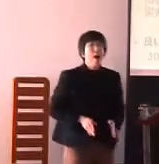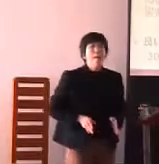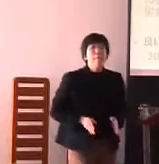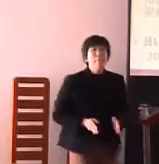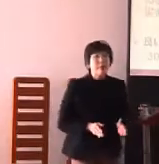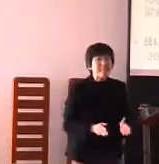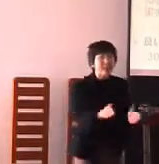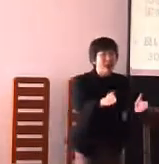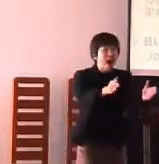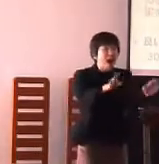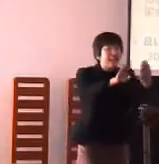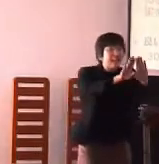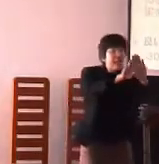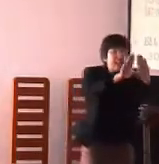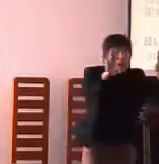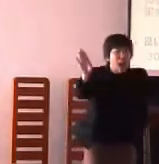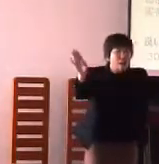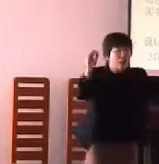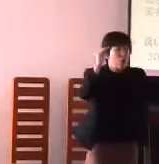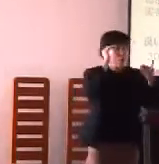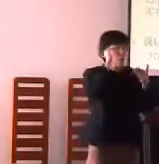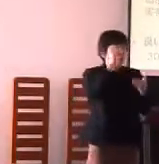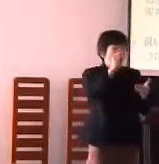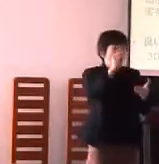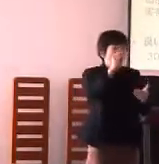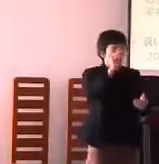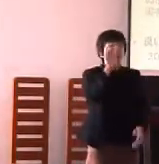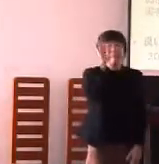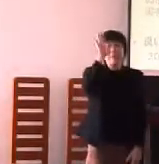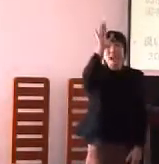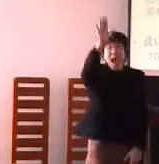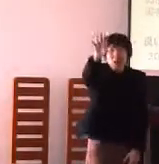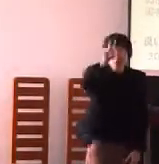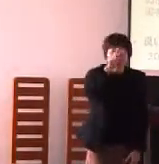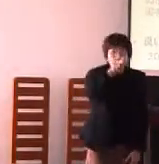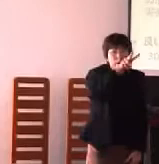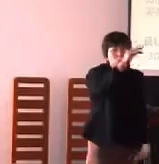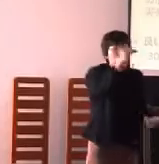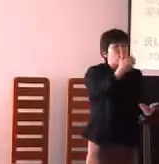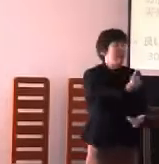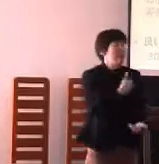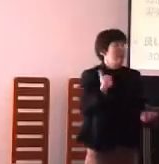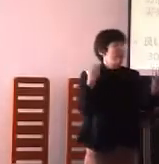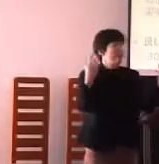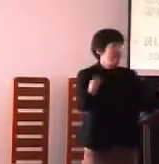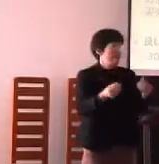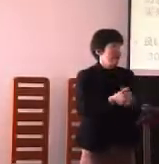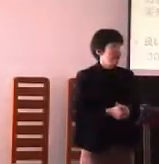を 見ることができました。未来を見ていました。豊かな身、